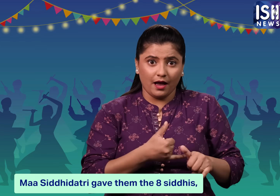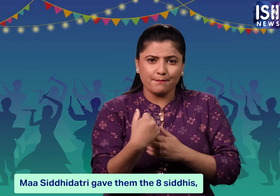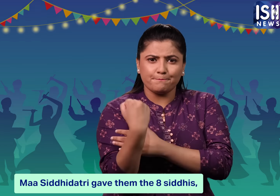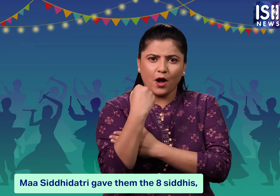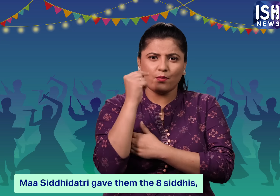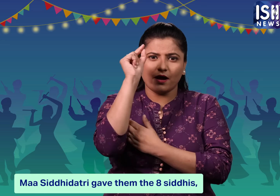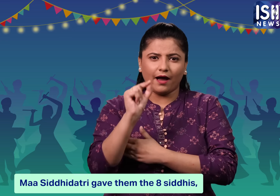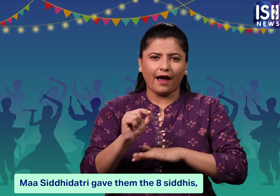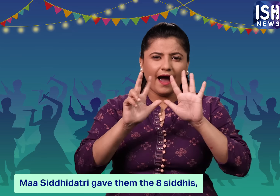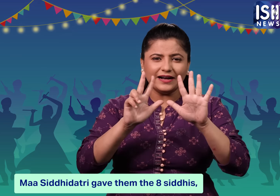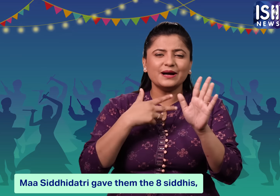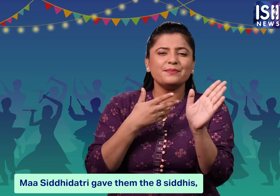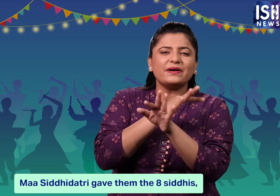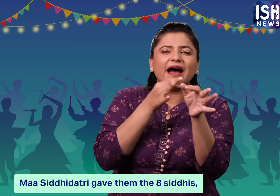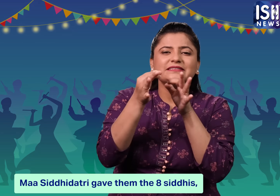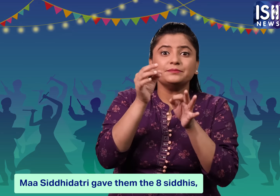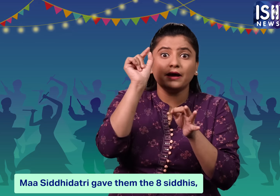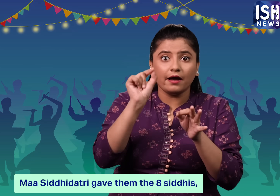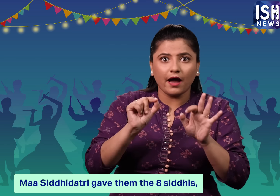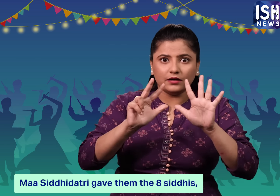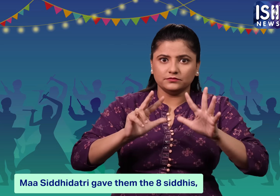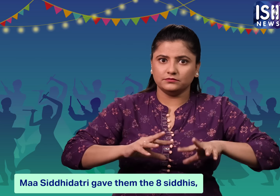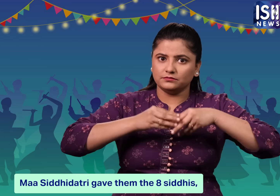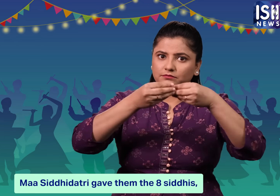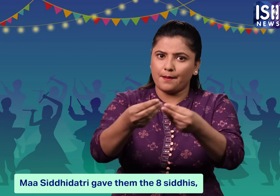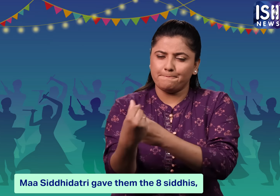महासिद्धिदात्री ने उन्हें 8 सिद्धियां